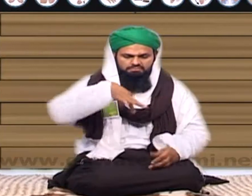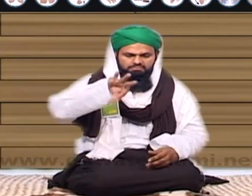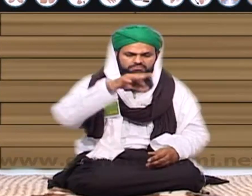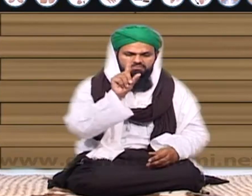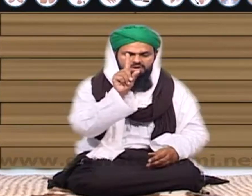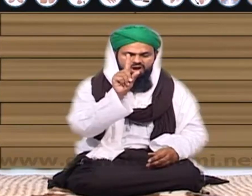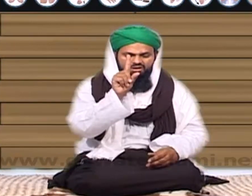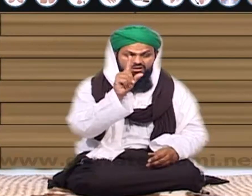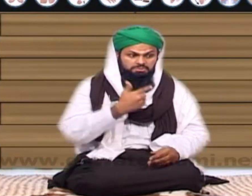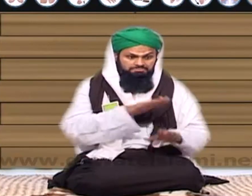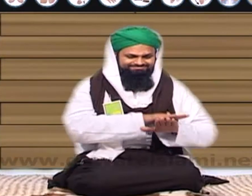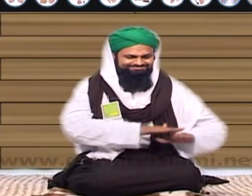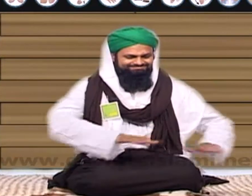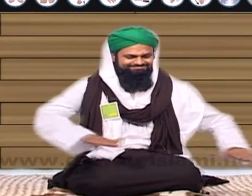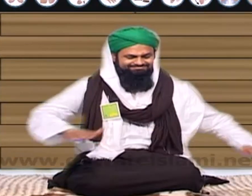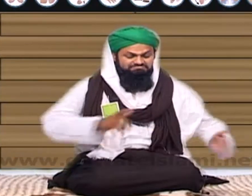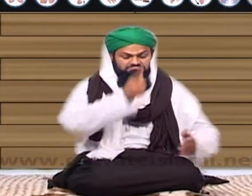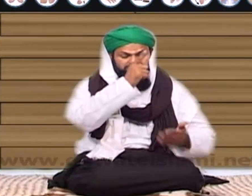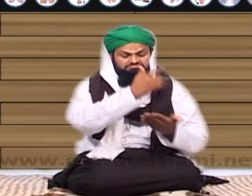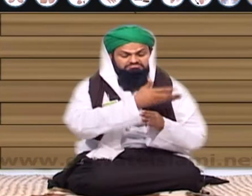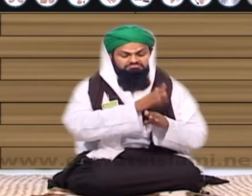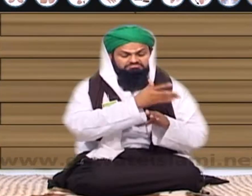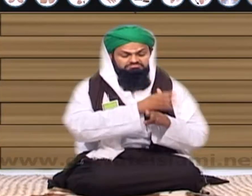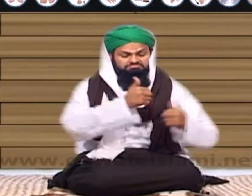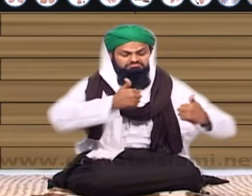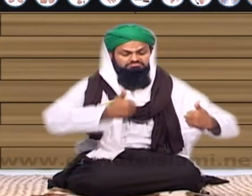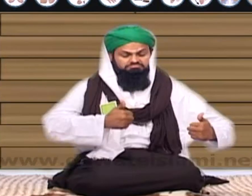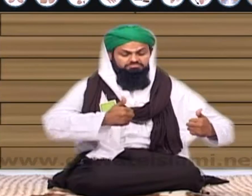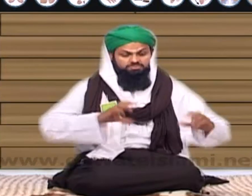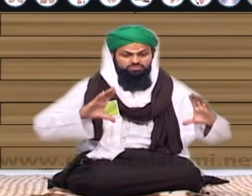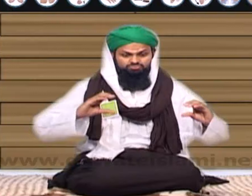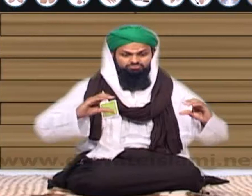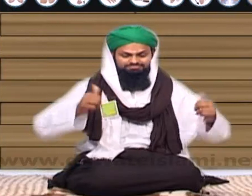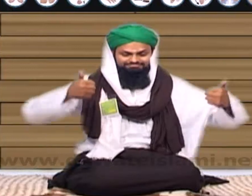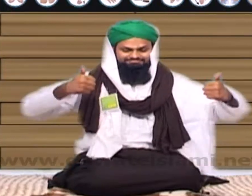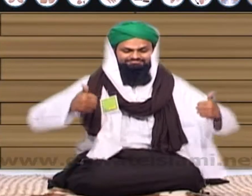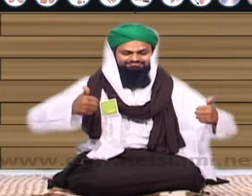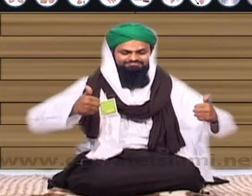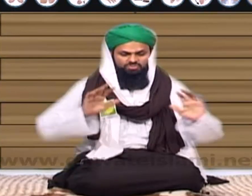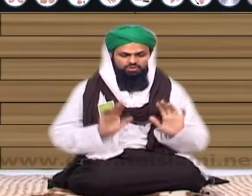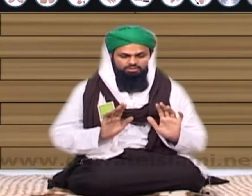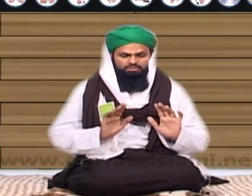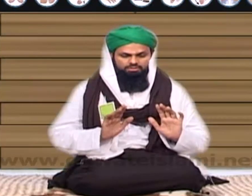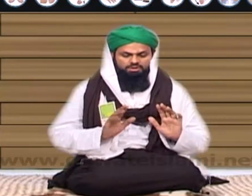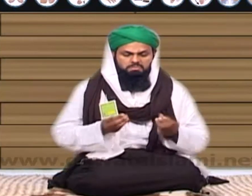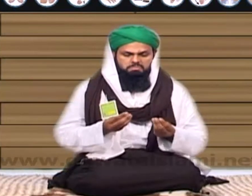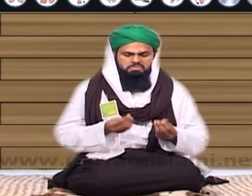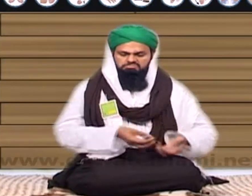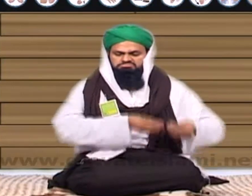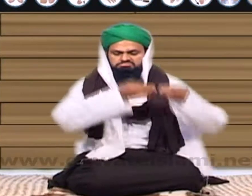گے۔ آج تو مخملی فرش بچھا کر اس پر بیٹھتے ہیں، عمدہ صوفے پر بیٹھتے ہیں، مٹی پر